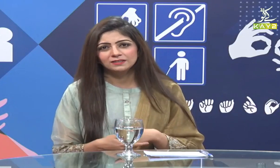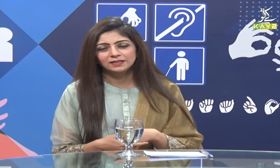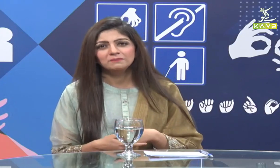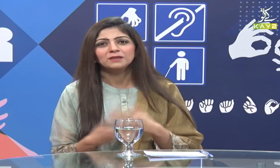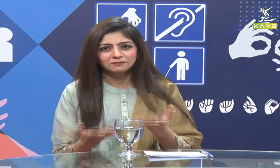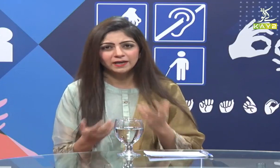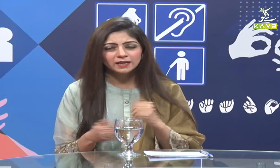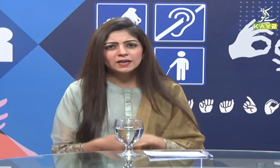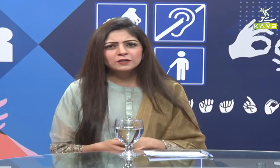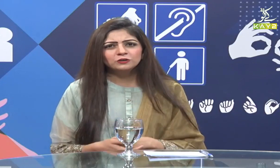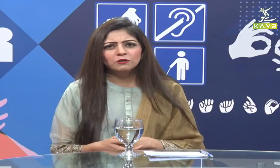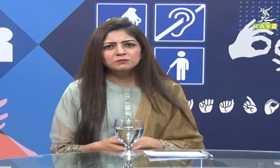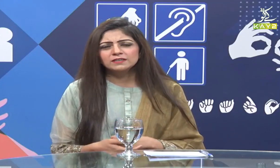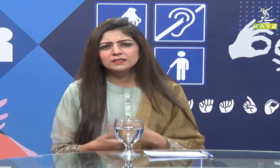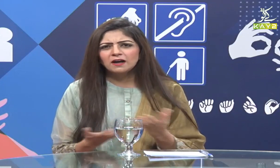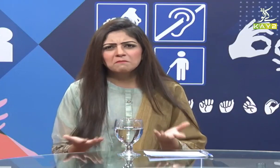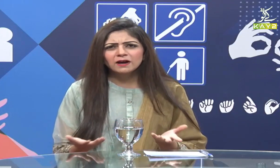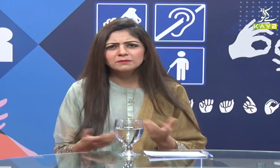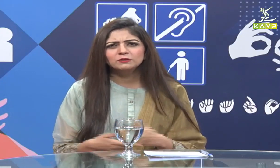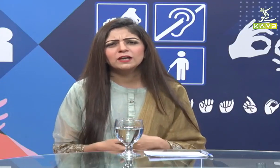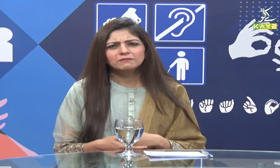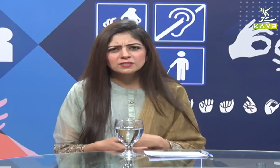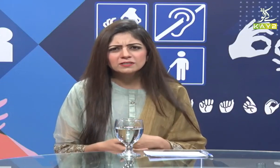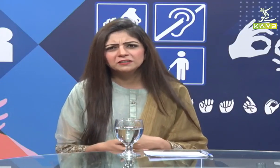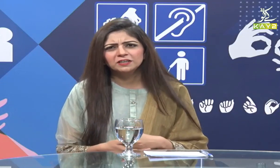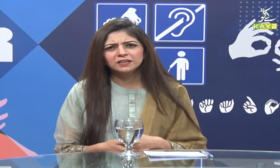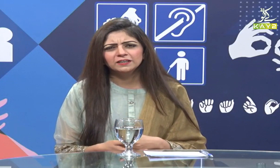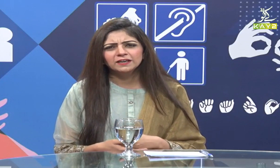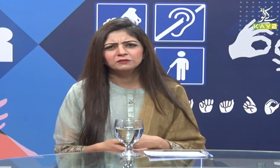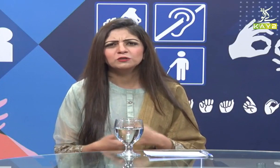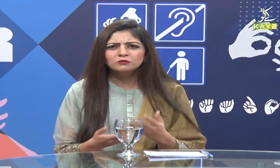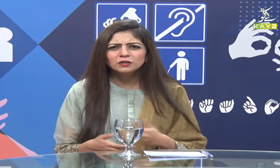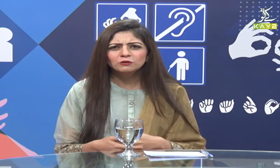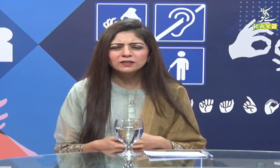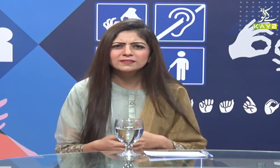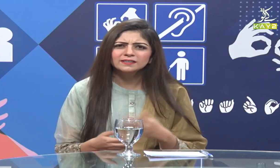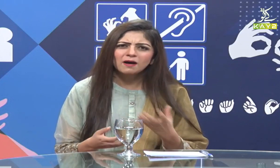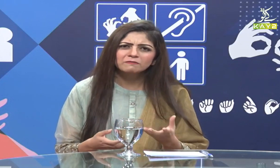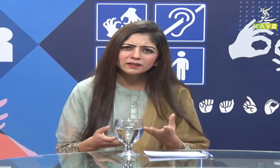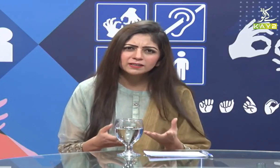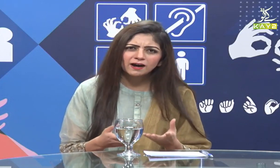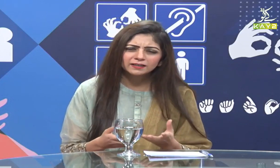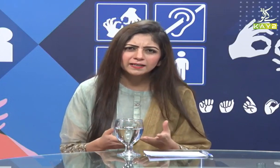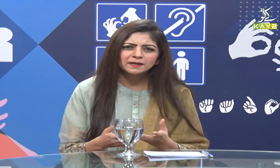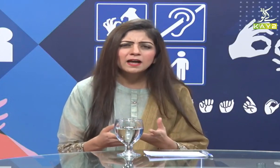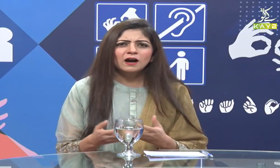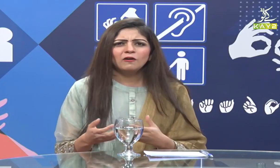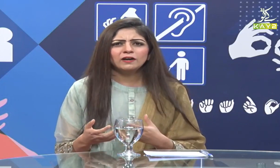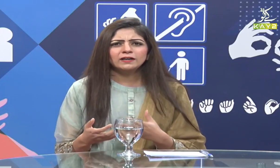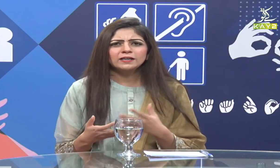ज़रिए मिलवाएं। तो जैसे कि आप बाकी भी तो लैंग्वेजेस सीखते रहते हैं, तो क्यों ना थोड़ी सी आप वक्त निकाल के और